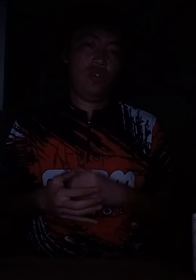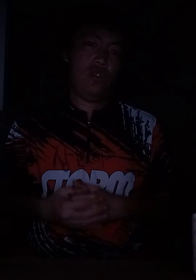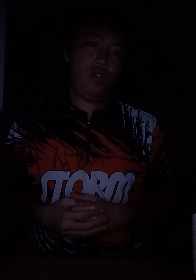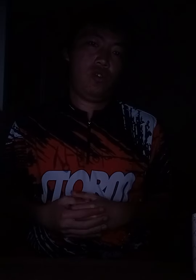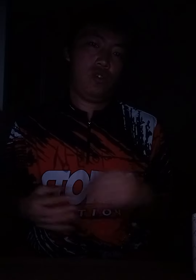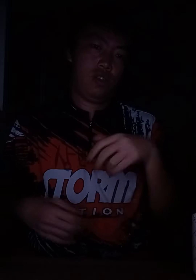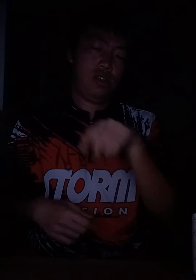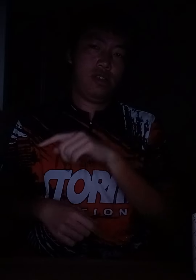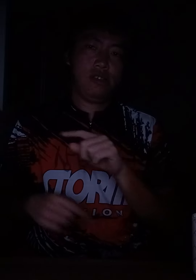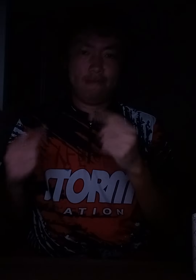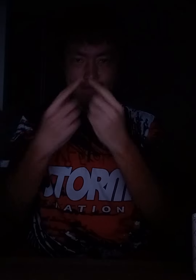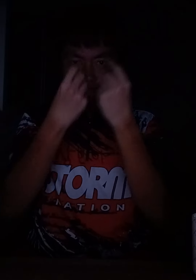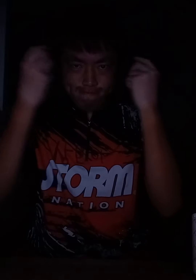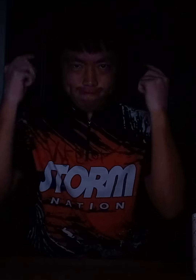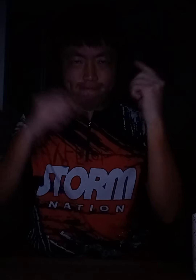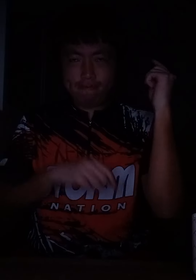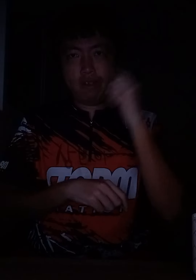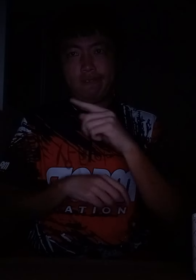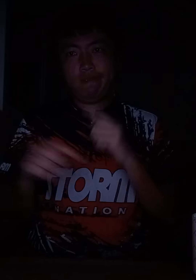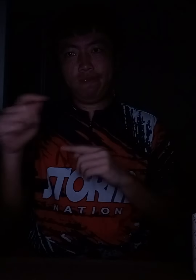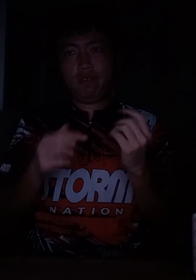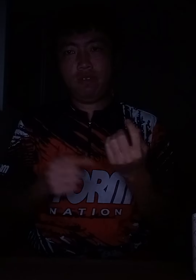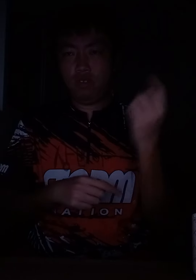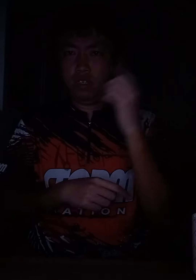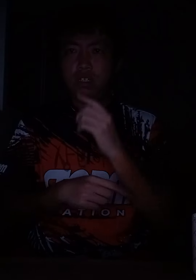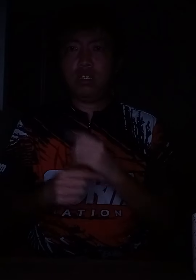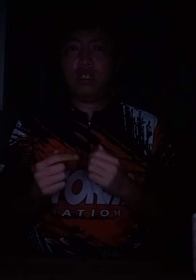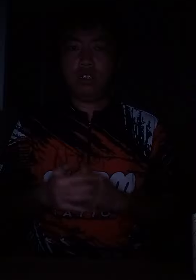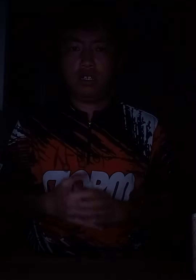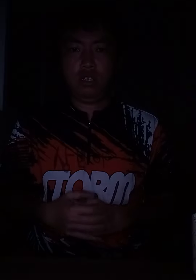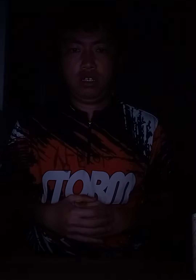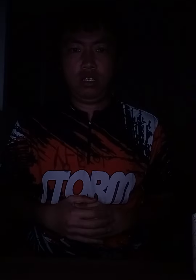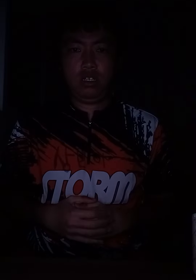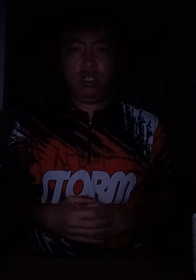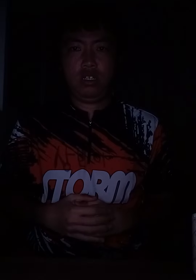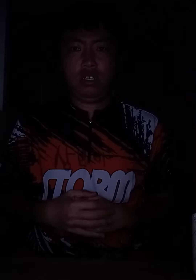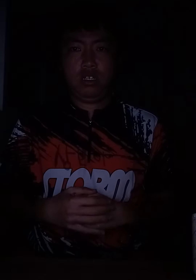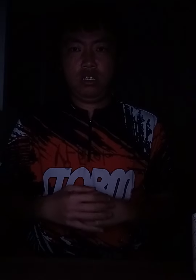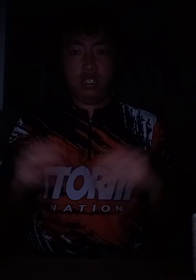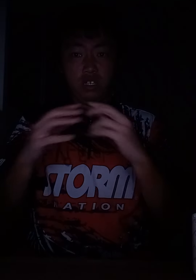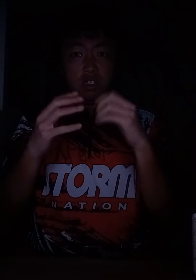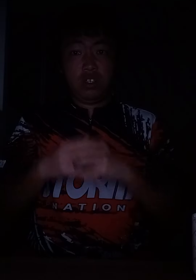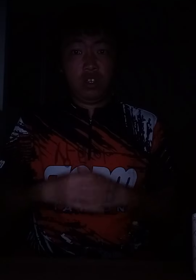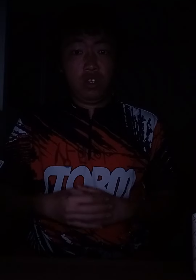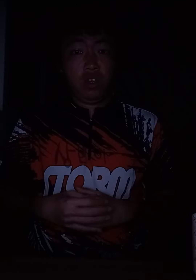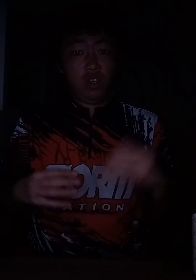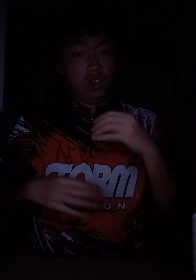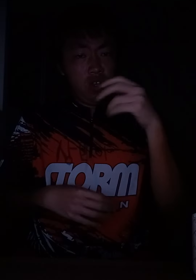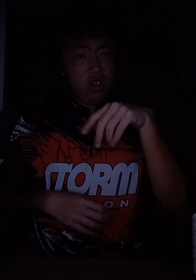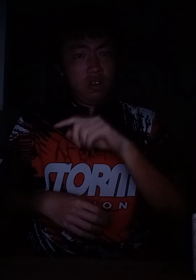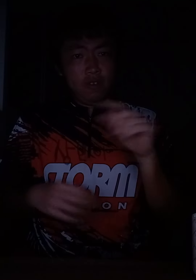타 마스크까지 제공했지만 이마저도 거부했습니다. 그래서 우리 민원이 들어가는 이제 중간에서 역에서